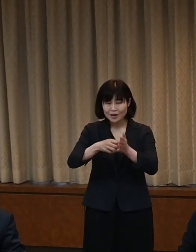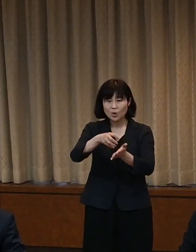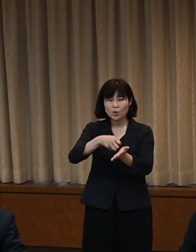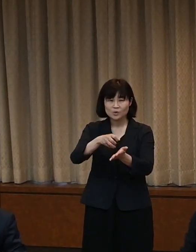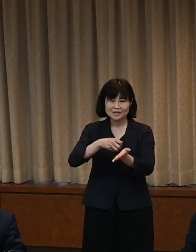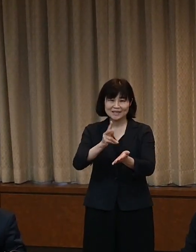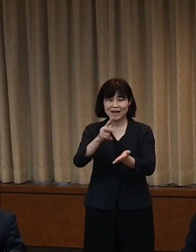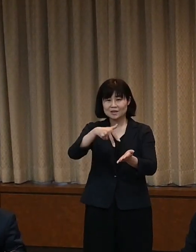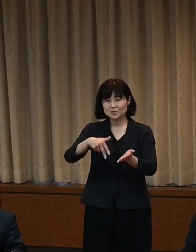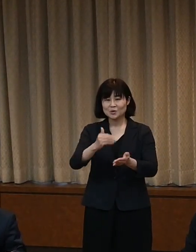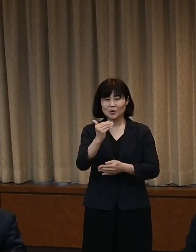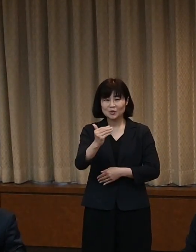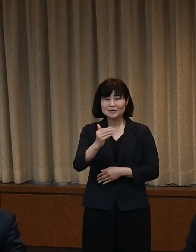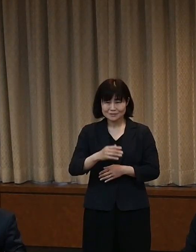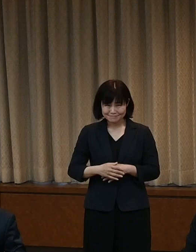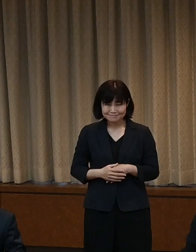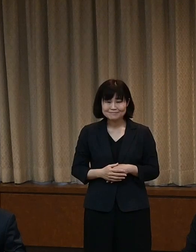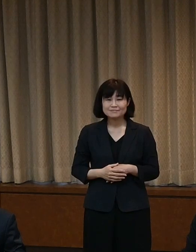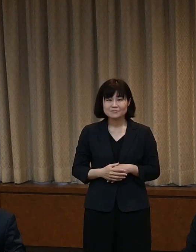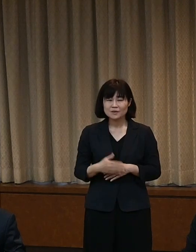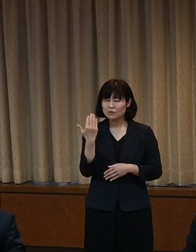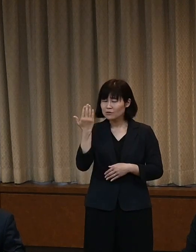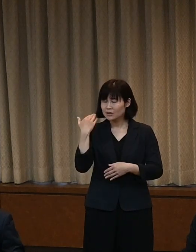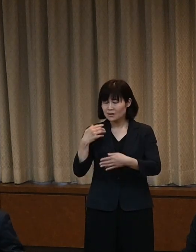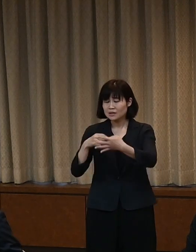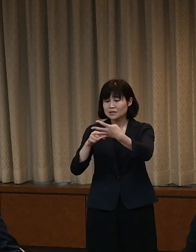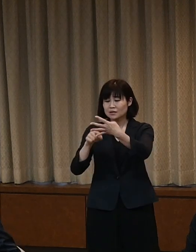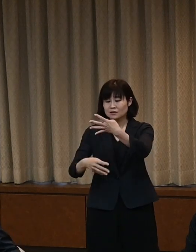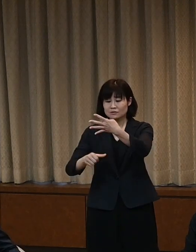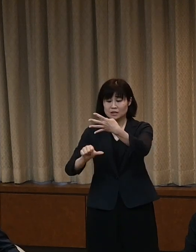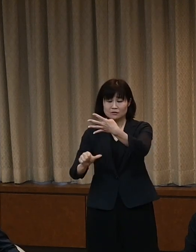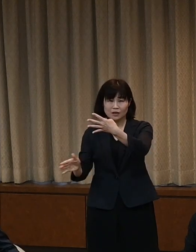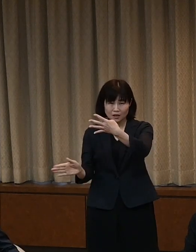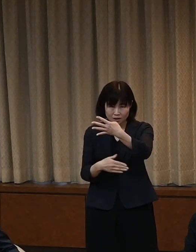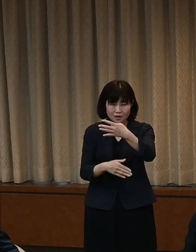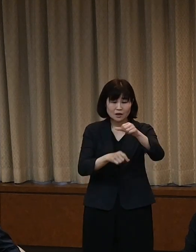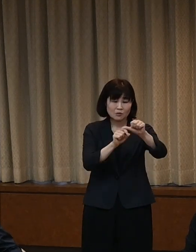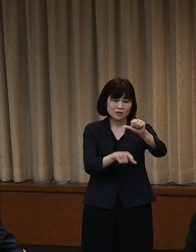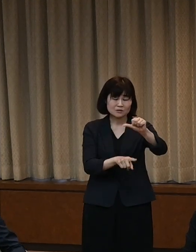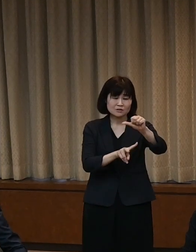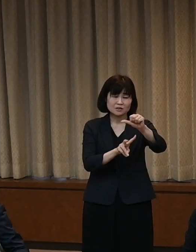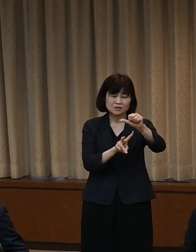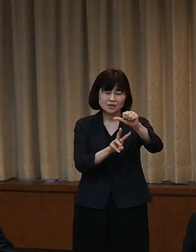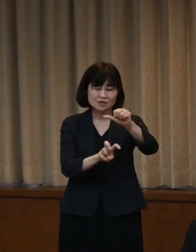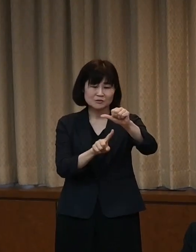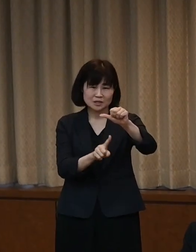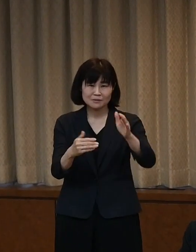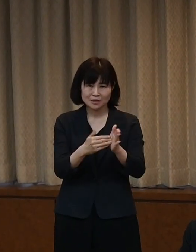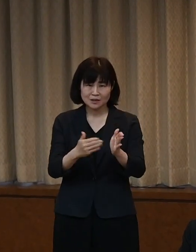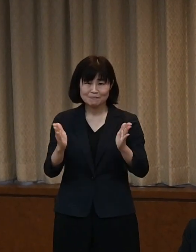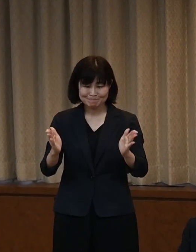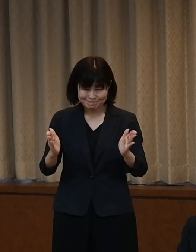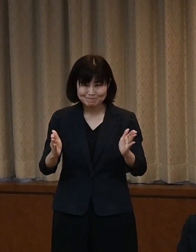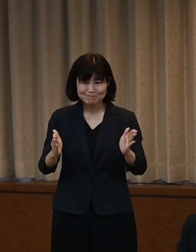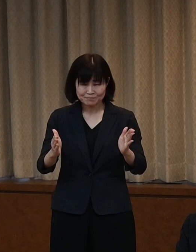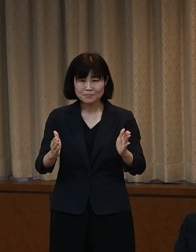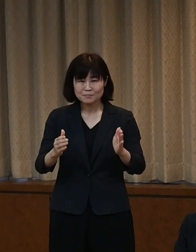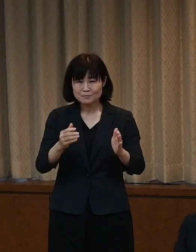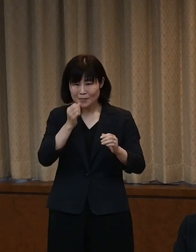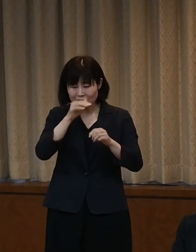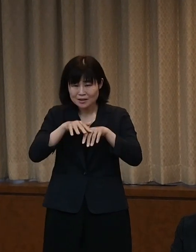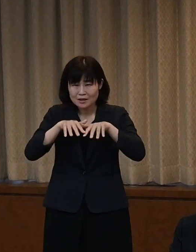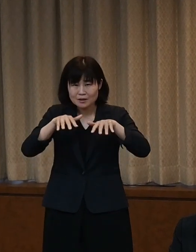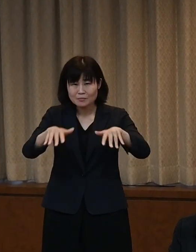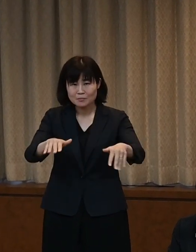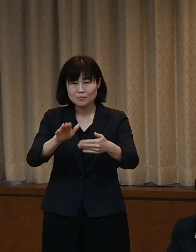。4月5日から仙台市に適用されておりましたまん延防止等重点措置が5